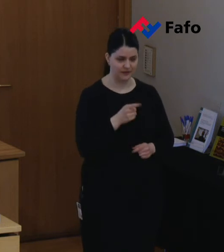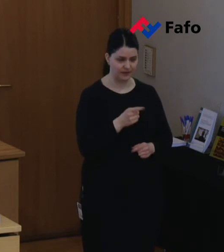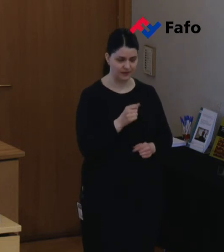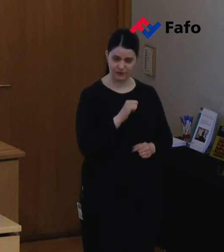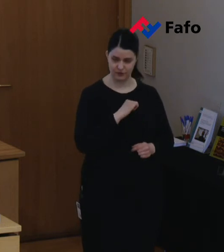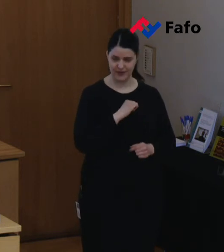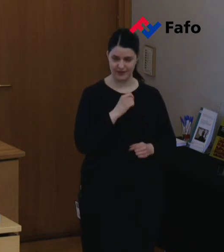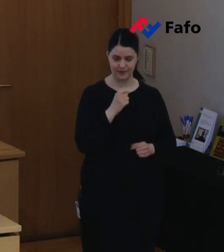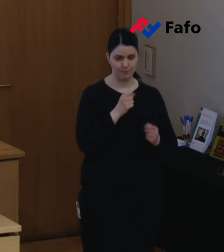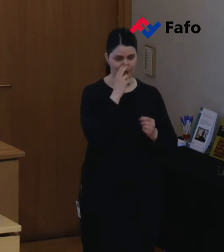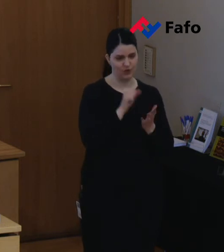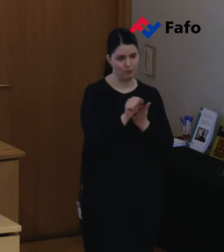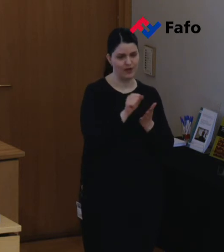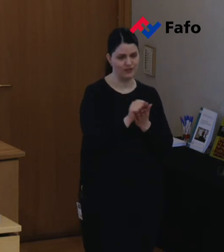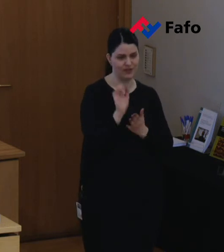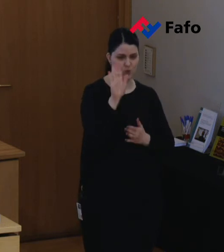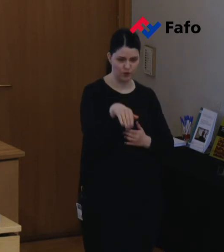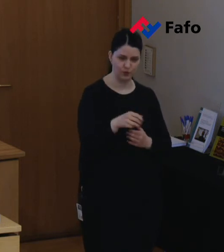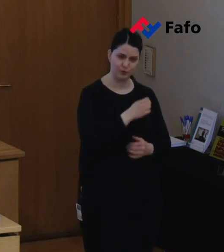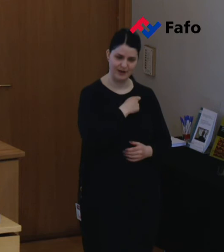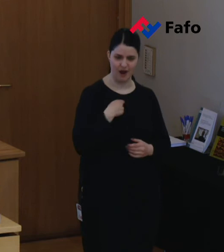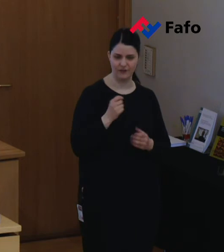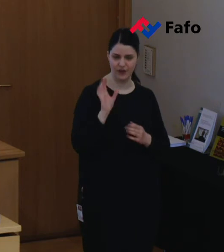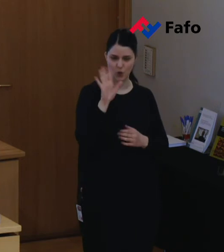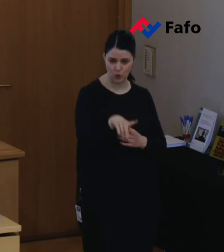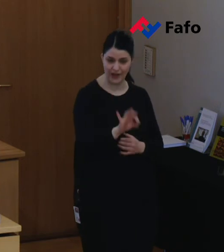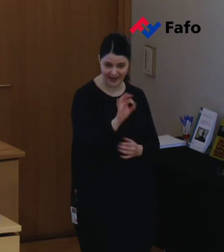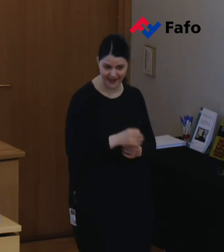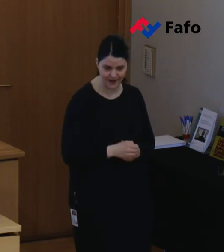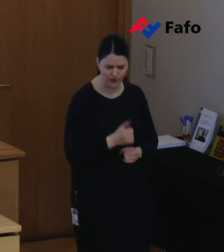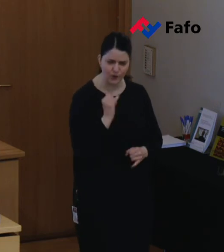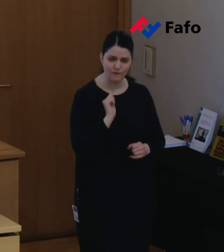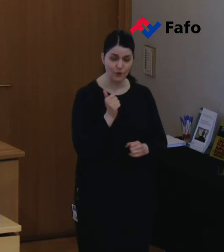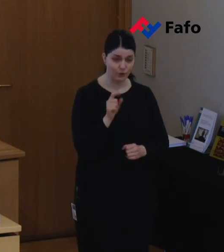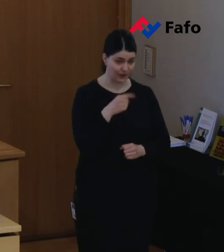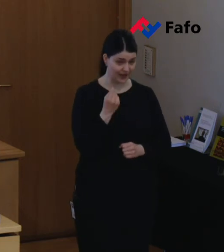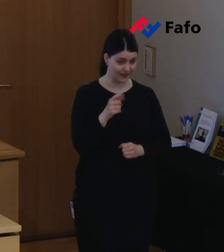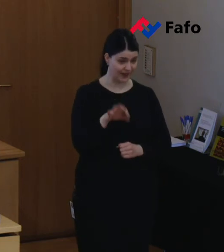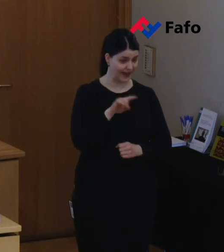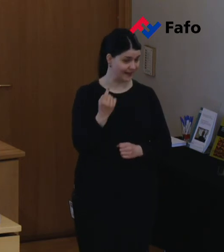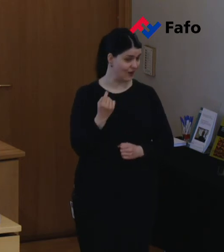markedsføre oss ut mot private utleiere, og prøve å si noe om hvorfor skal dere leie ut til oss?